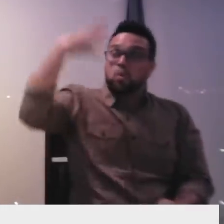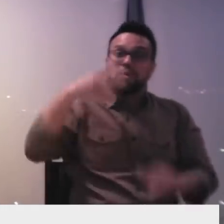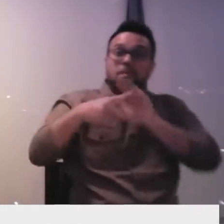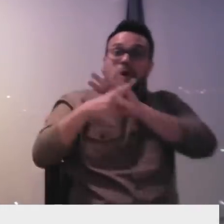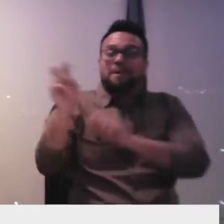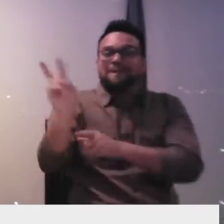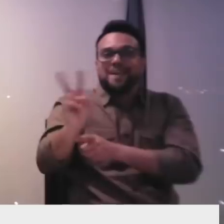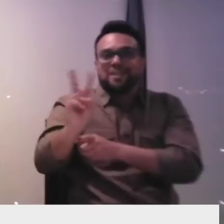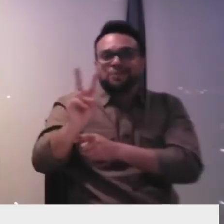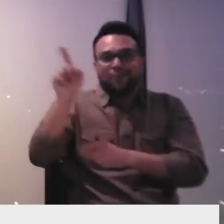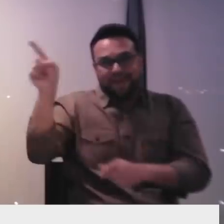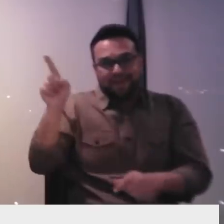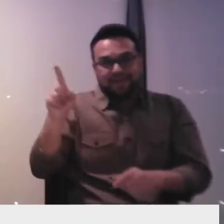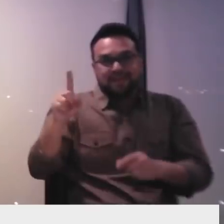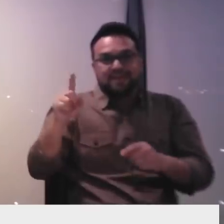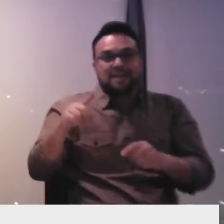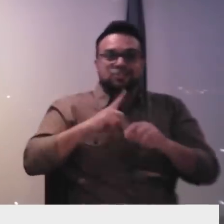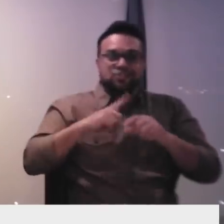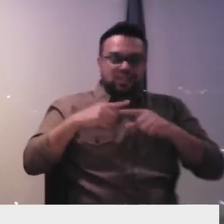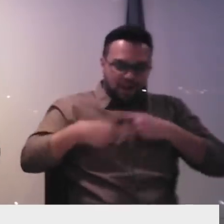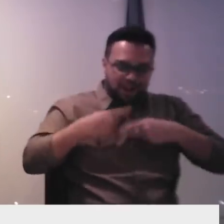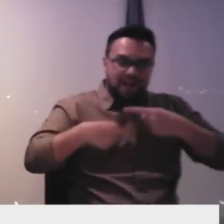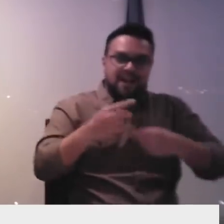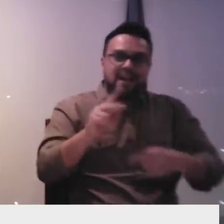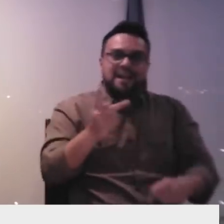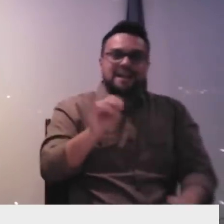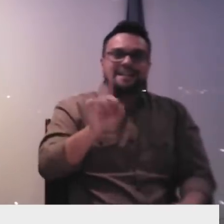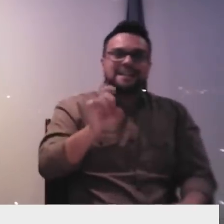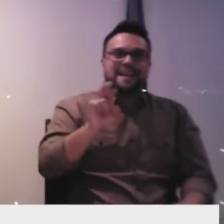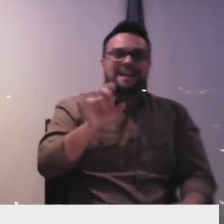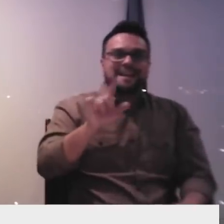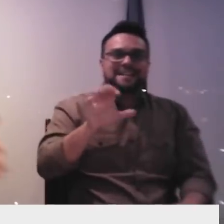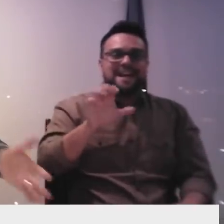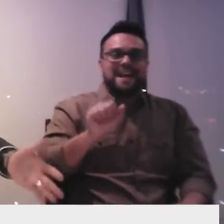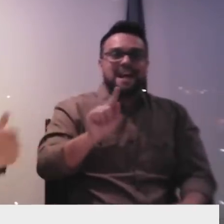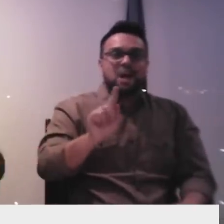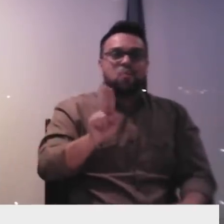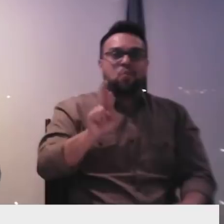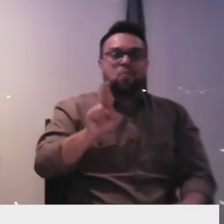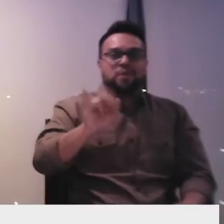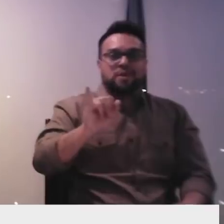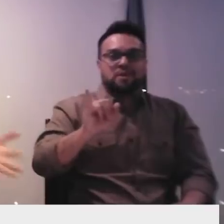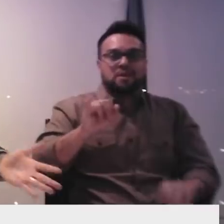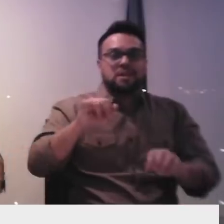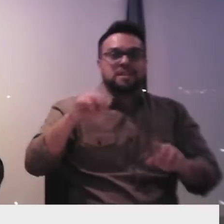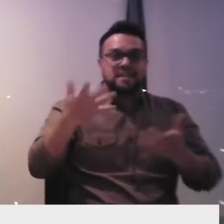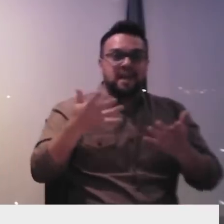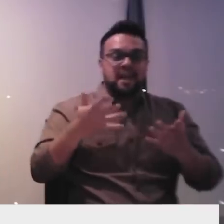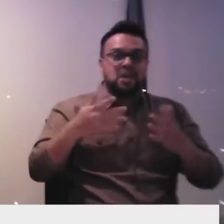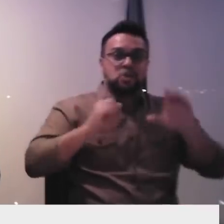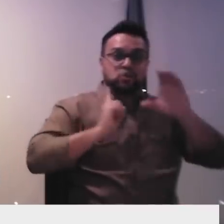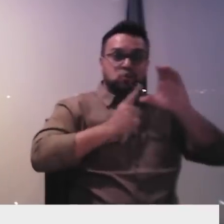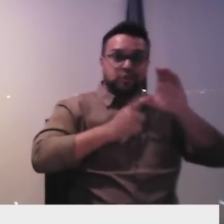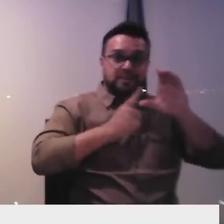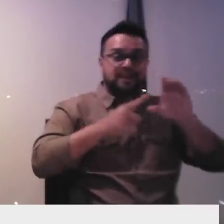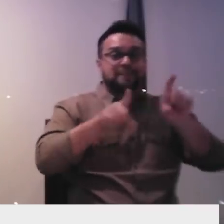Venezuela, na hidrelétrica de Guri. Bem, entrou lá o socialismo, muitos querem que volte no Brasil, né? Socialismo e comunismo, coisa